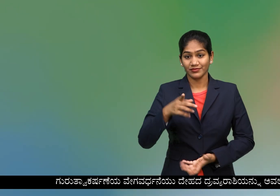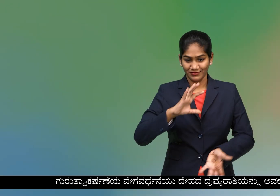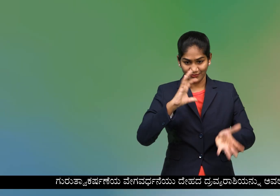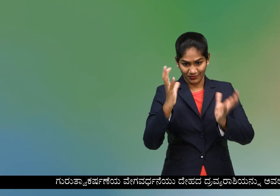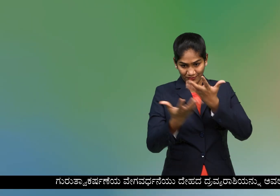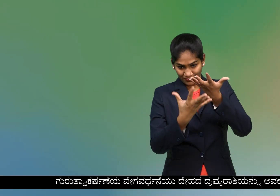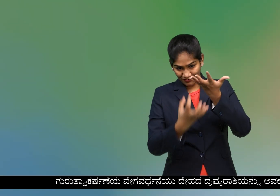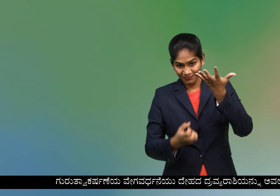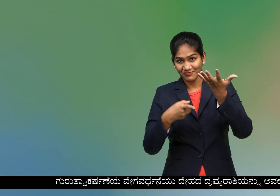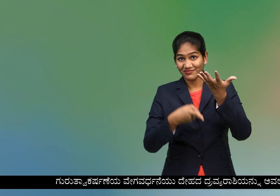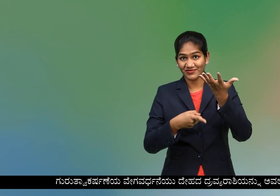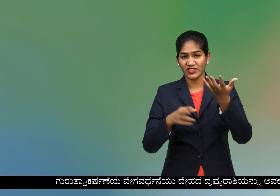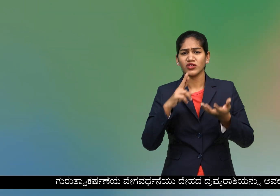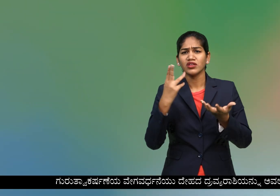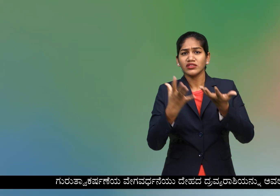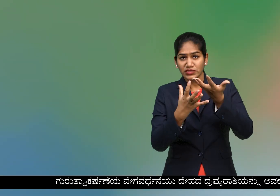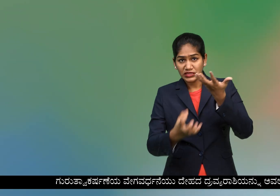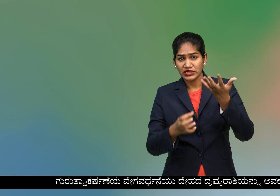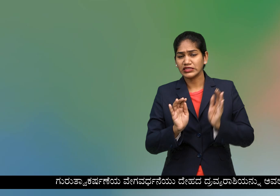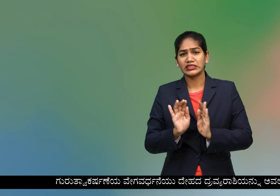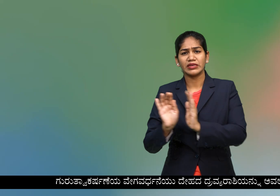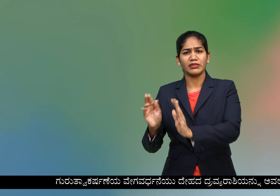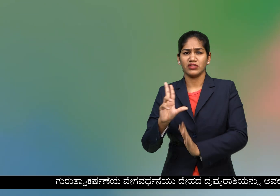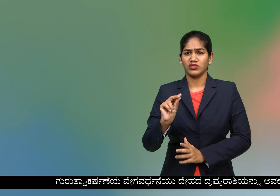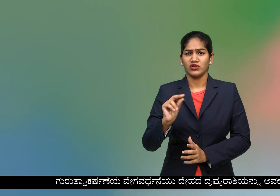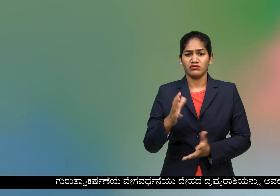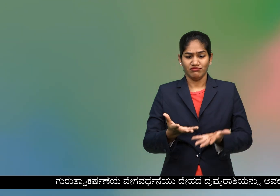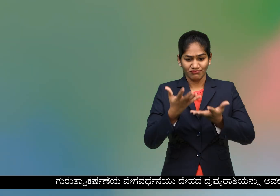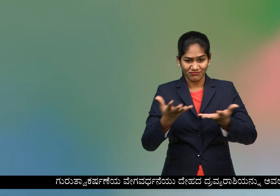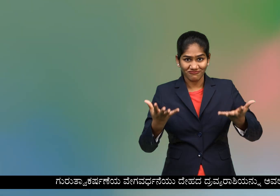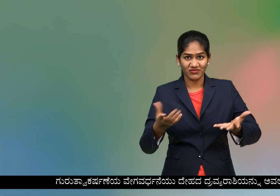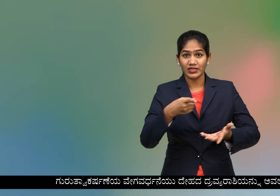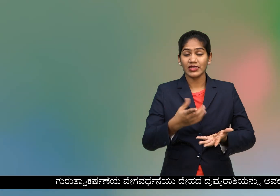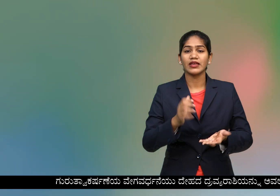ಗುರುತ್ವಾಕರ್ಷಣೆಯ ವೇಗವರ್ಧನೆಯು ದೇಹದ ದ್ರವ್ಯರಾಶಿಯನ್ನು ಅವಲಂಬಿಸಿರುವುದಿಲ್ಲ.